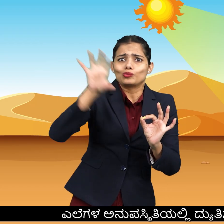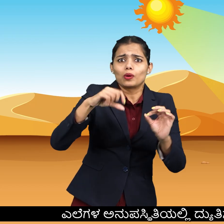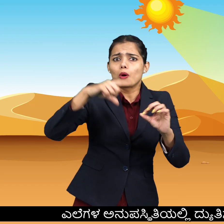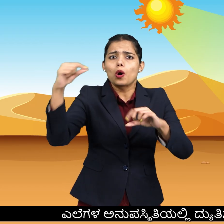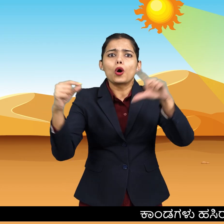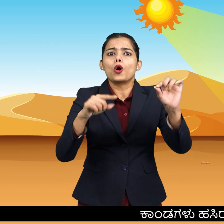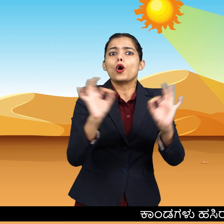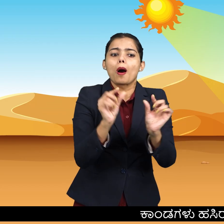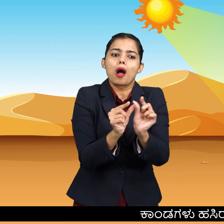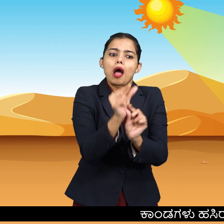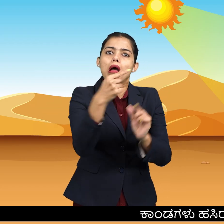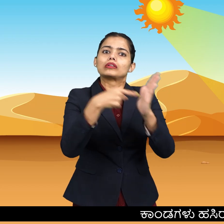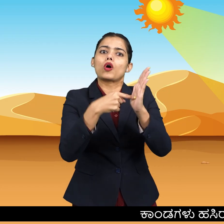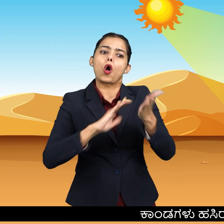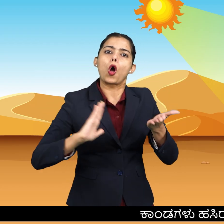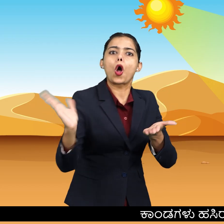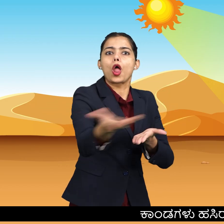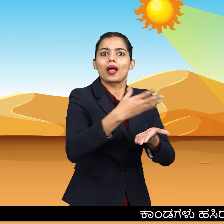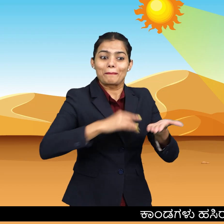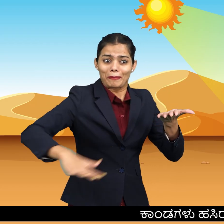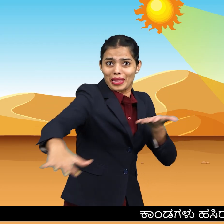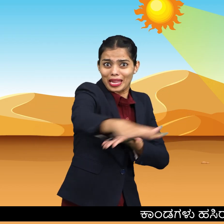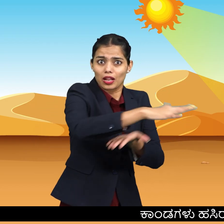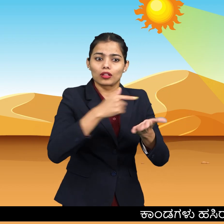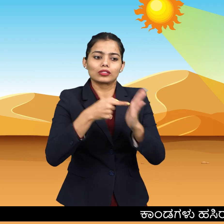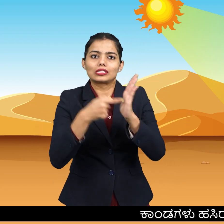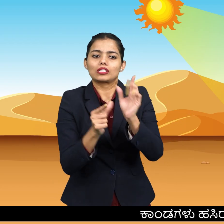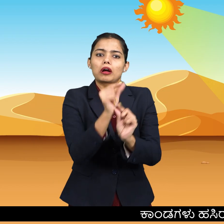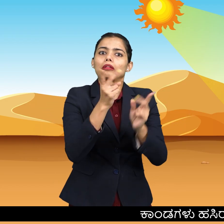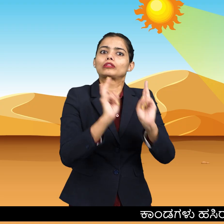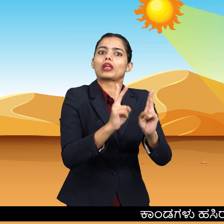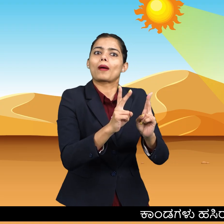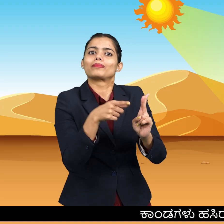ಮಾಡುವುದರಿಂದ ಕಾಂಡಗಳು ಹಸಿರು ಬಣ್ಣದ್ದಾಗಿರುತ್ತವೆ.